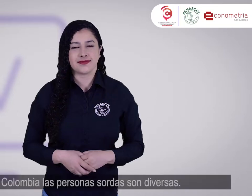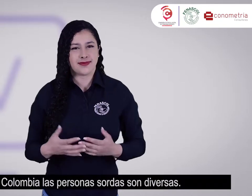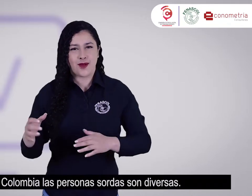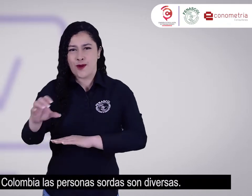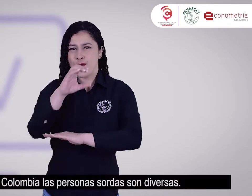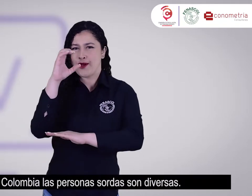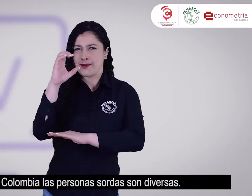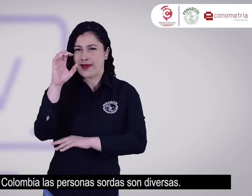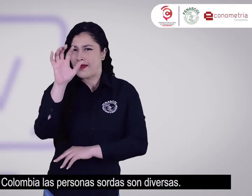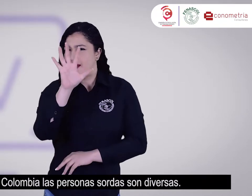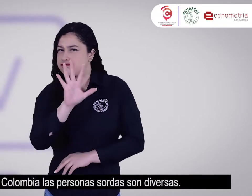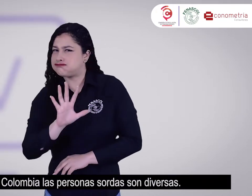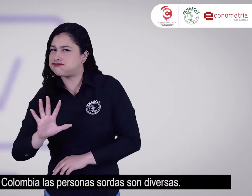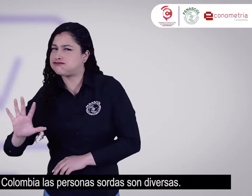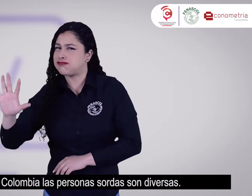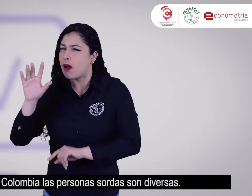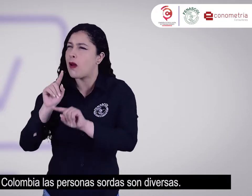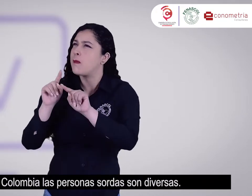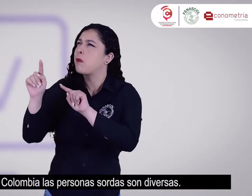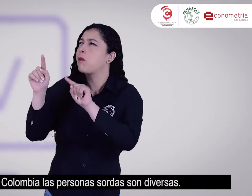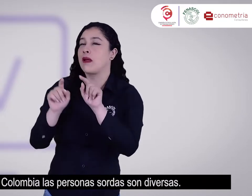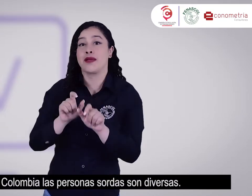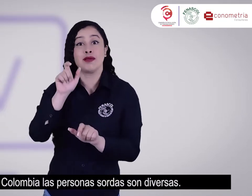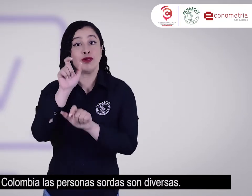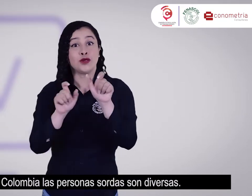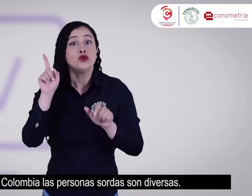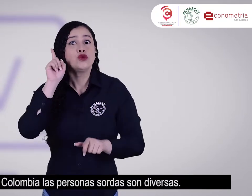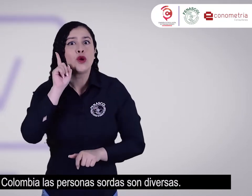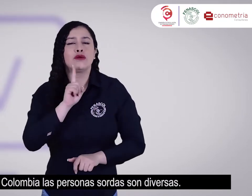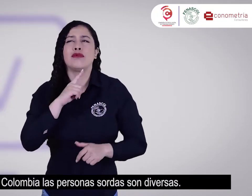En Colombia, las personas sordas son diversas.